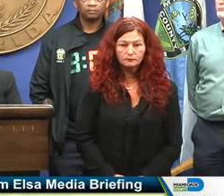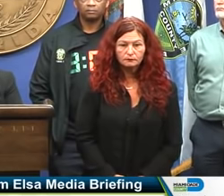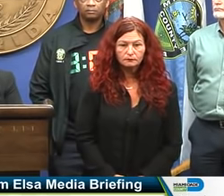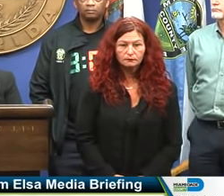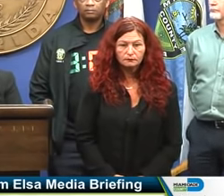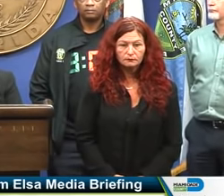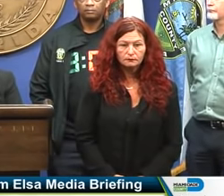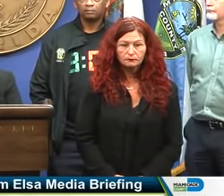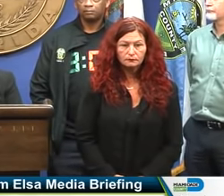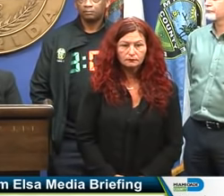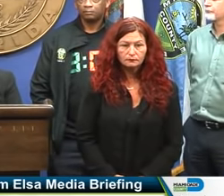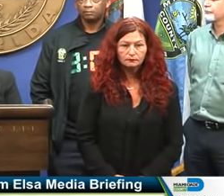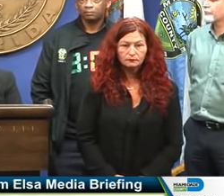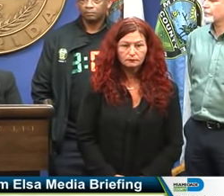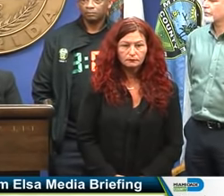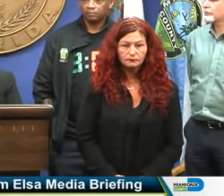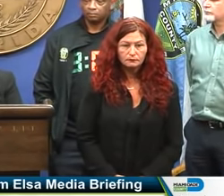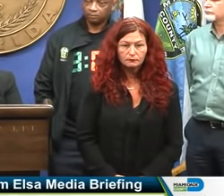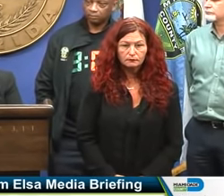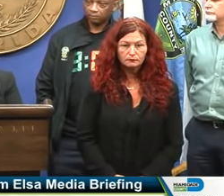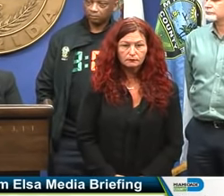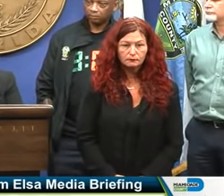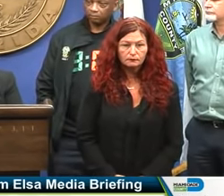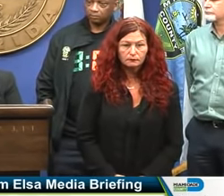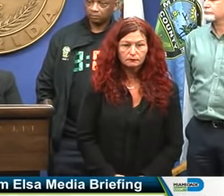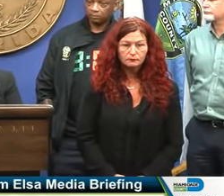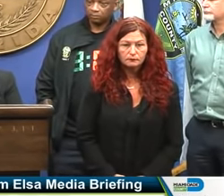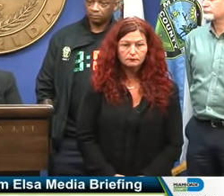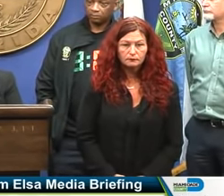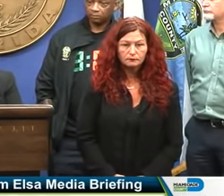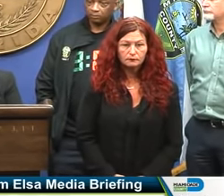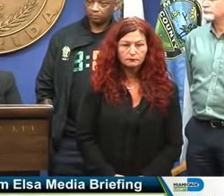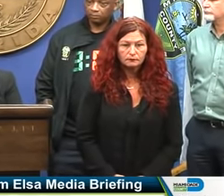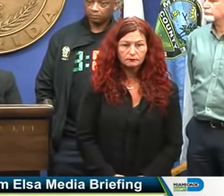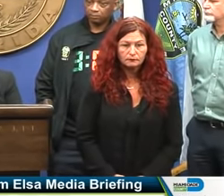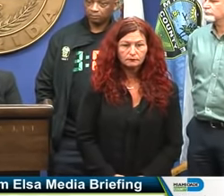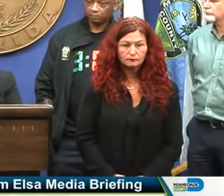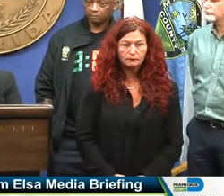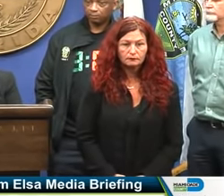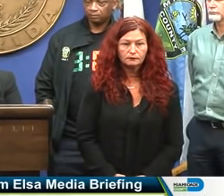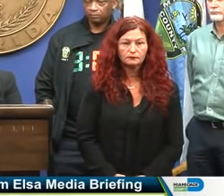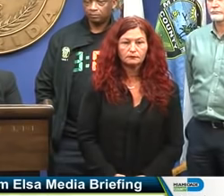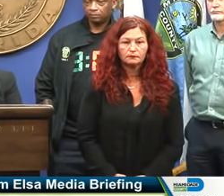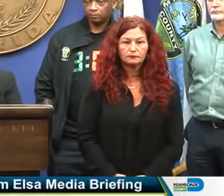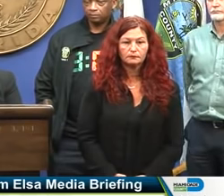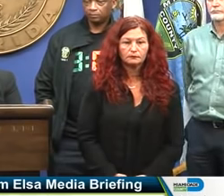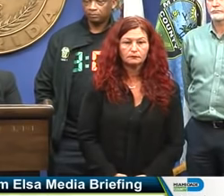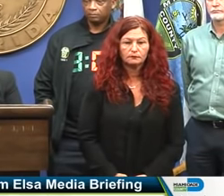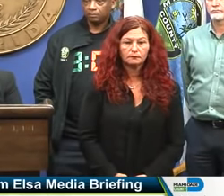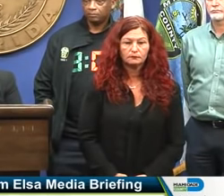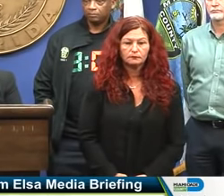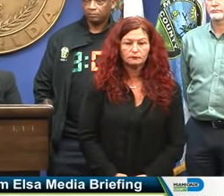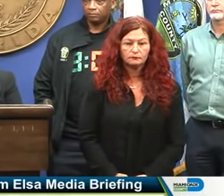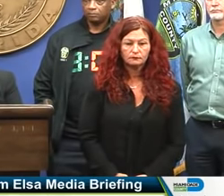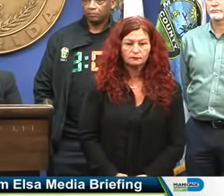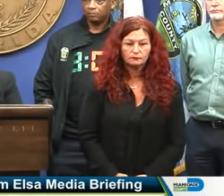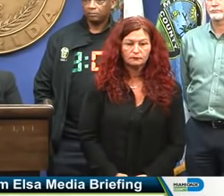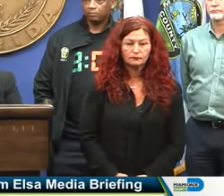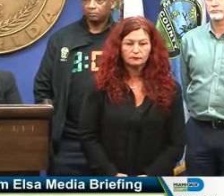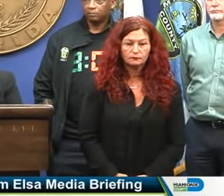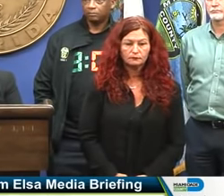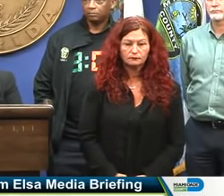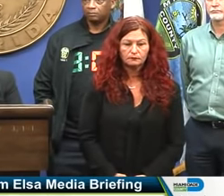extremadamente difícil y la demolición no fue de ninguna manera una decisión que tomé a